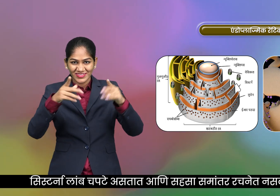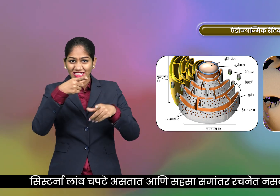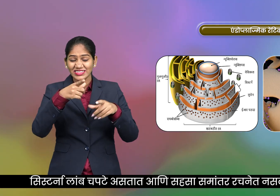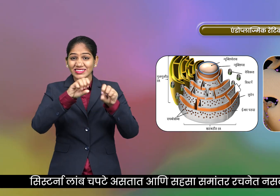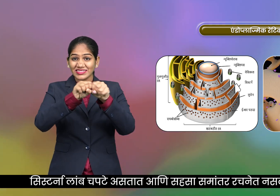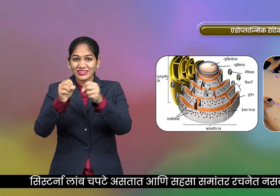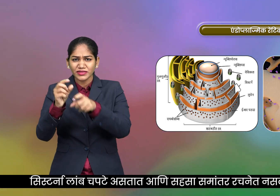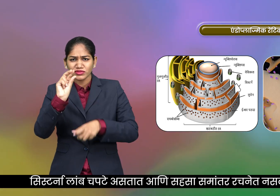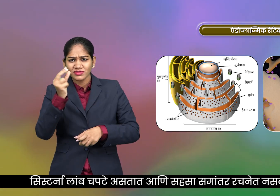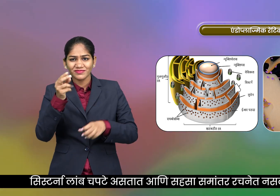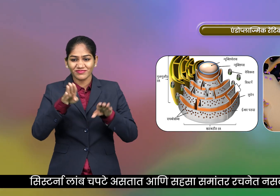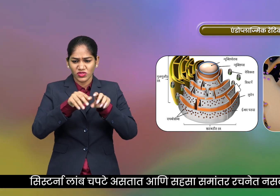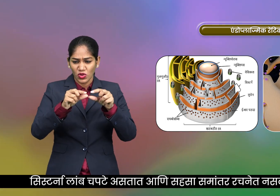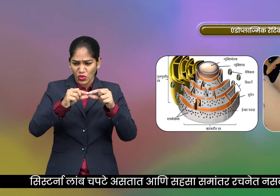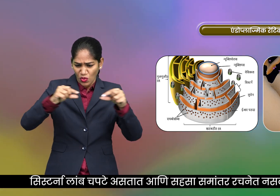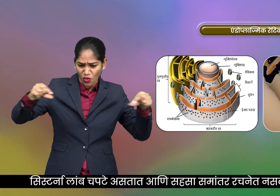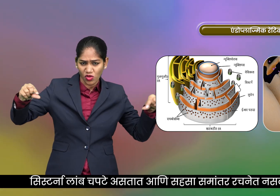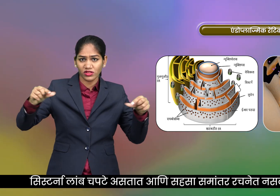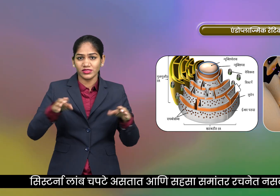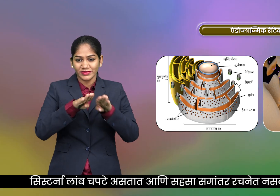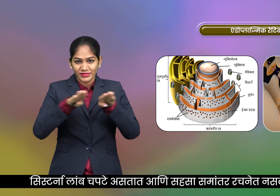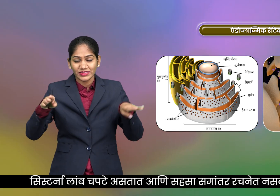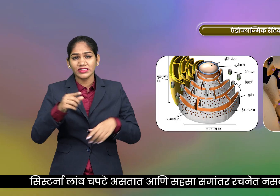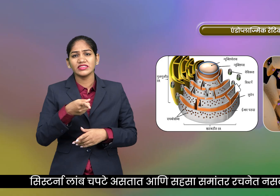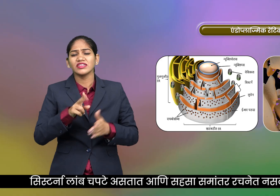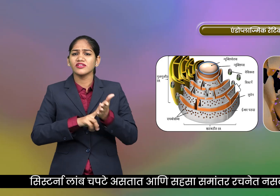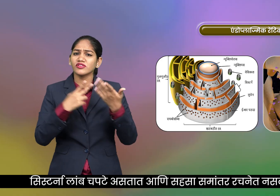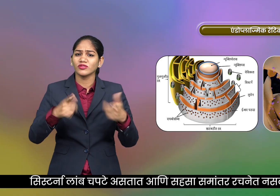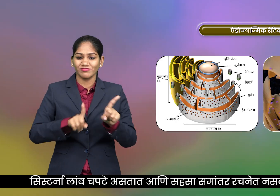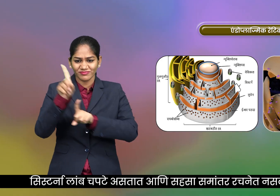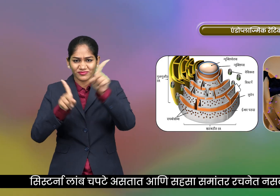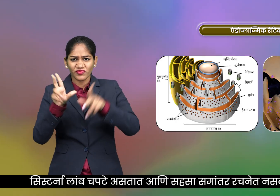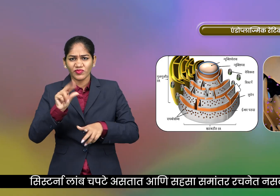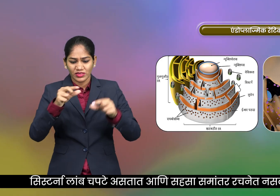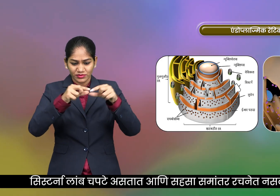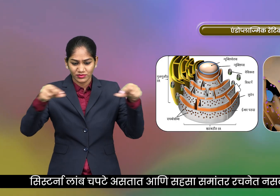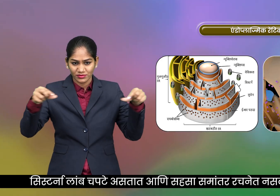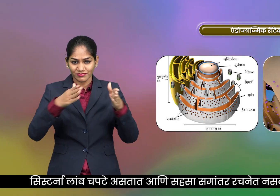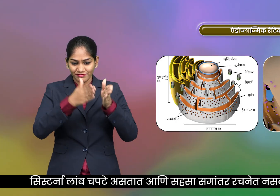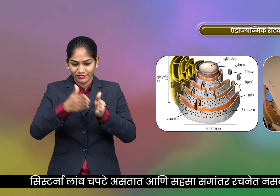सिस्टर्नल लांब चपटे असताना सहसा समांतर रचनेत नसलेल्या नळ्या असतात.